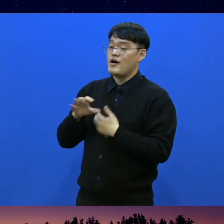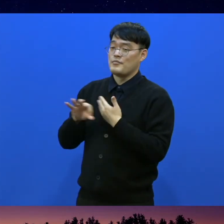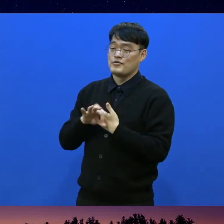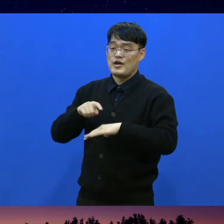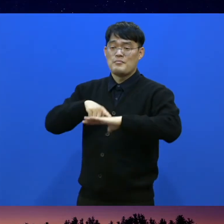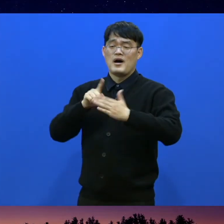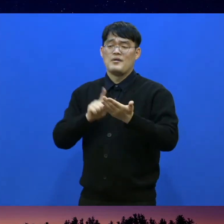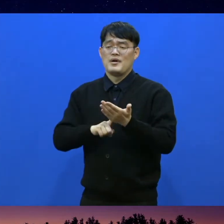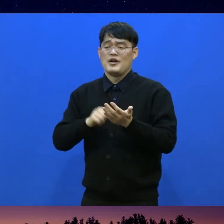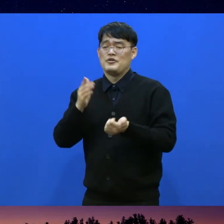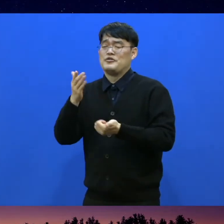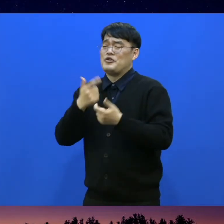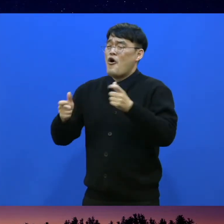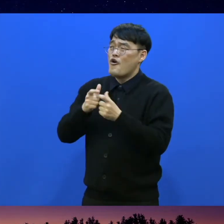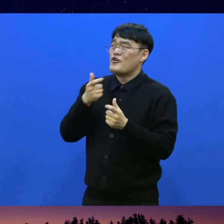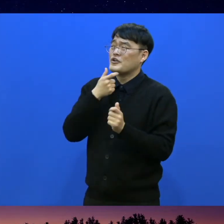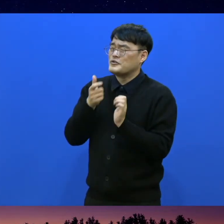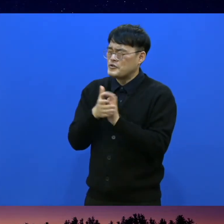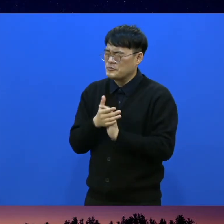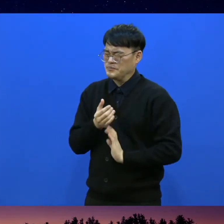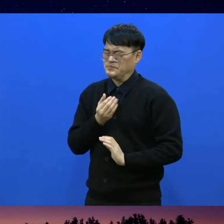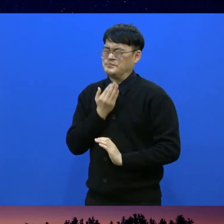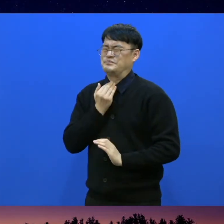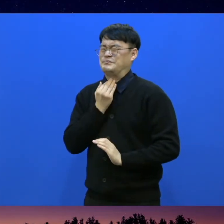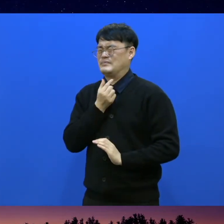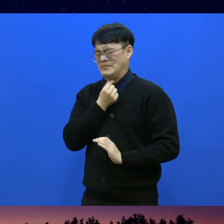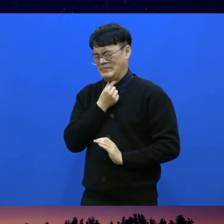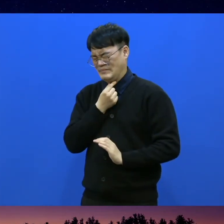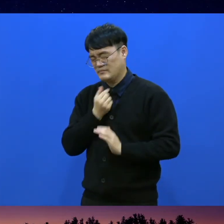많이 갈망이 일어나고 더 많이 구하고 싶어지는 거예요.